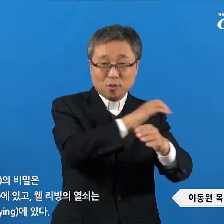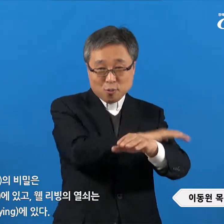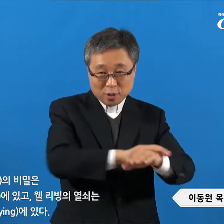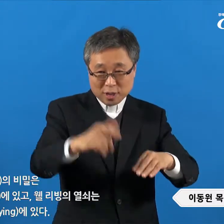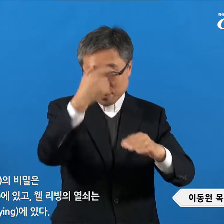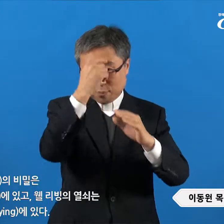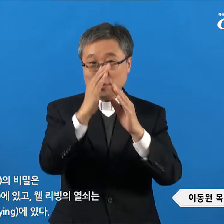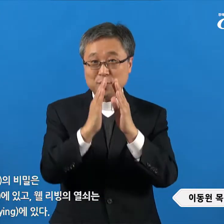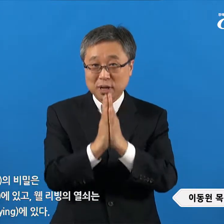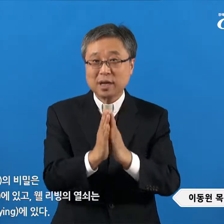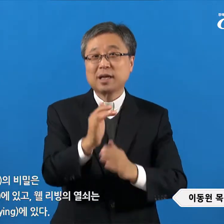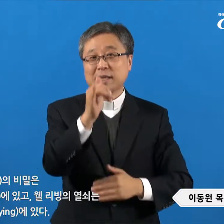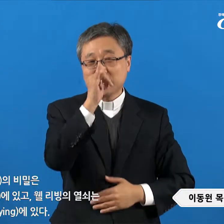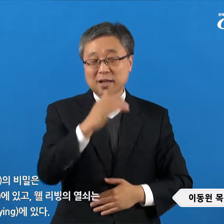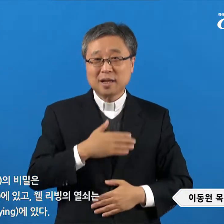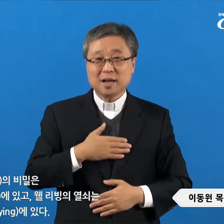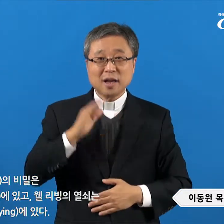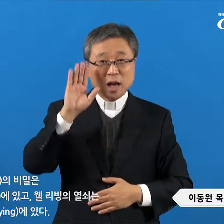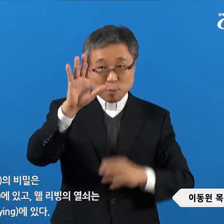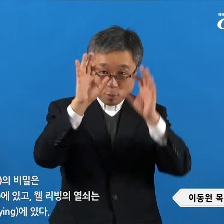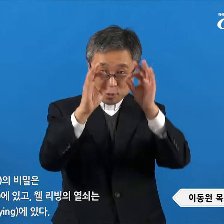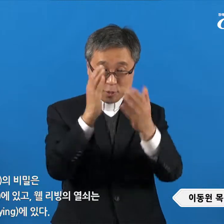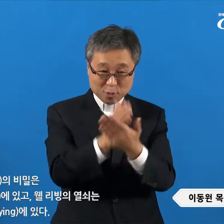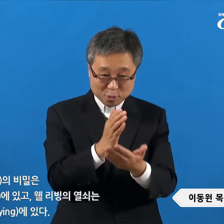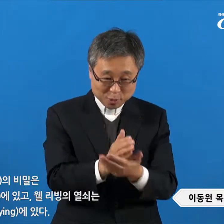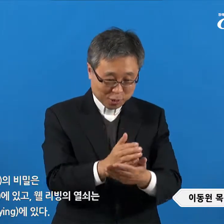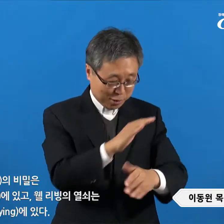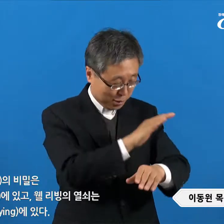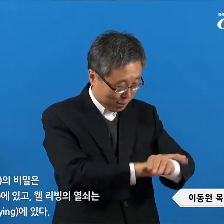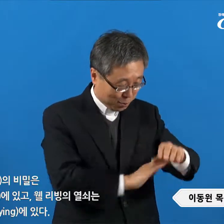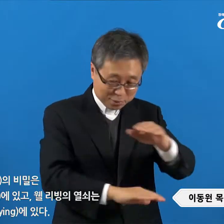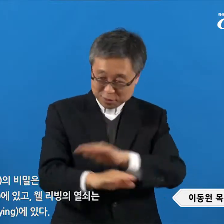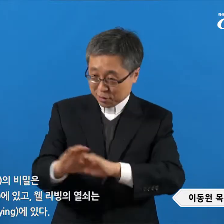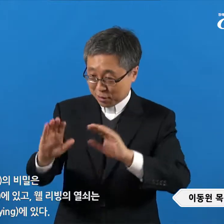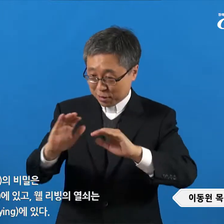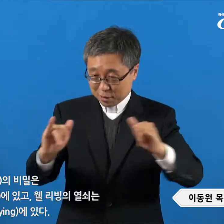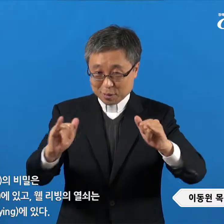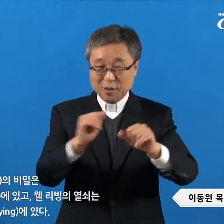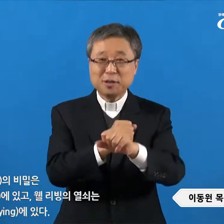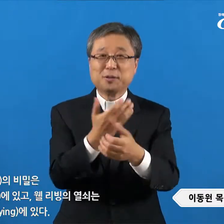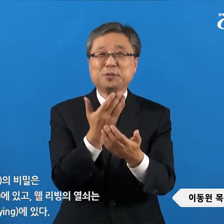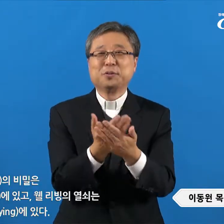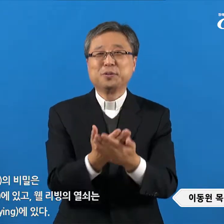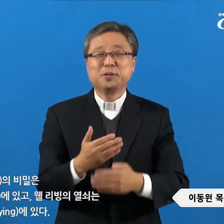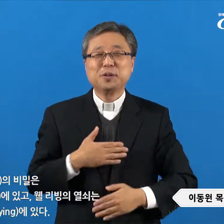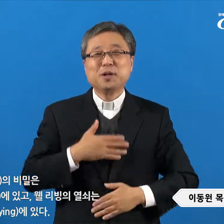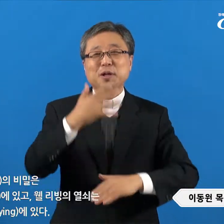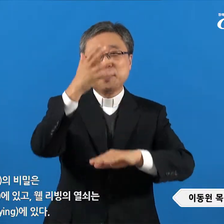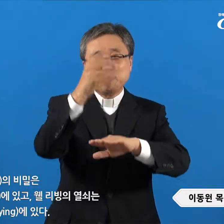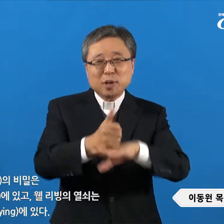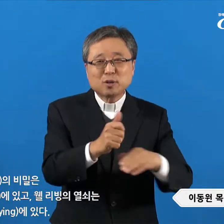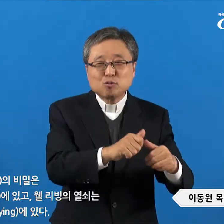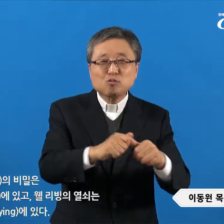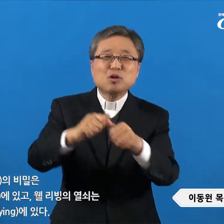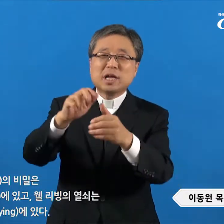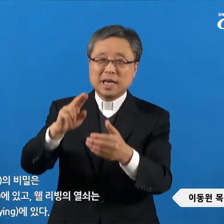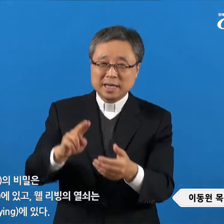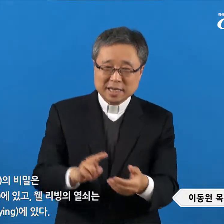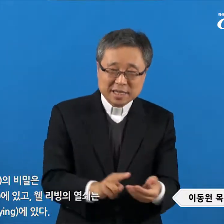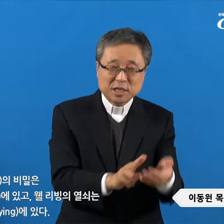praying에 있다. 앞에 보지 말고 옆에 사람하고 하시라니. 네. 마지막 구원의 기적,